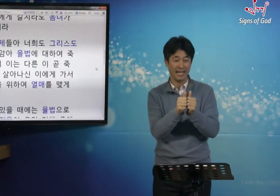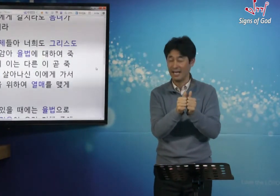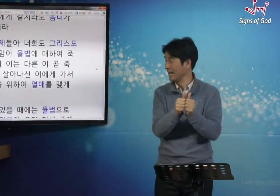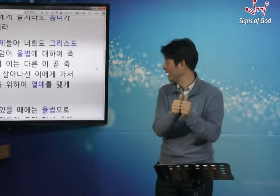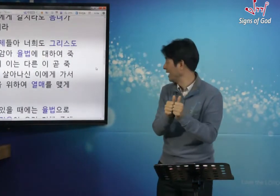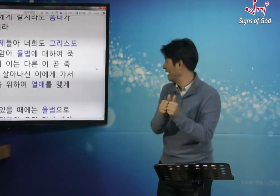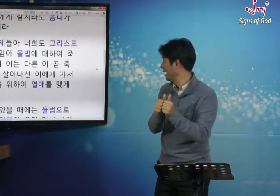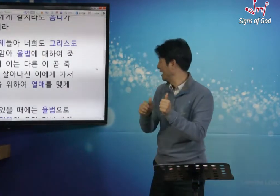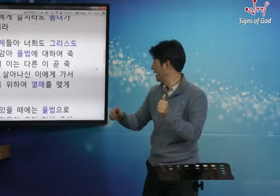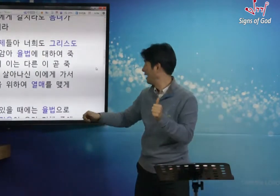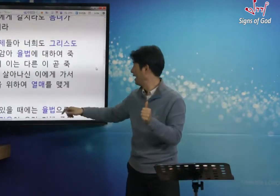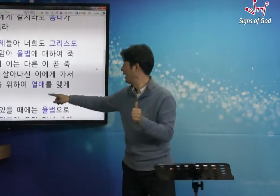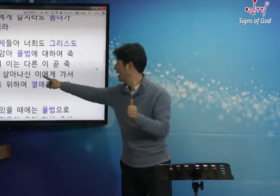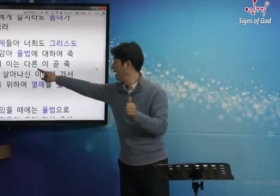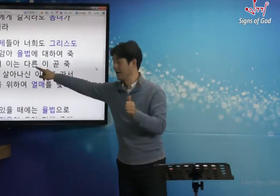사람라는 뜻입니다.